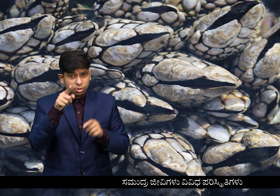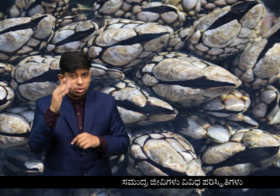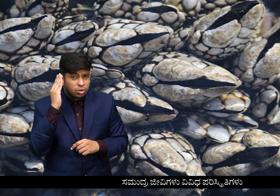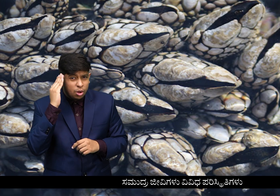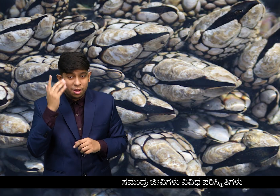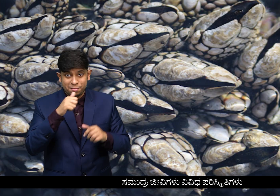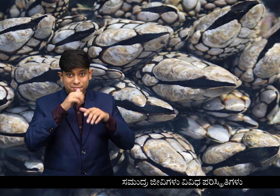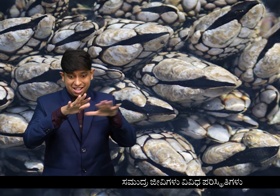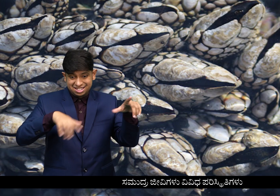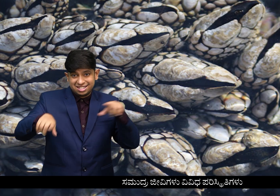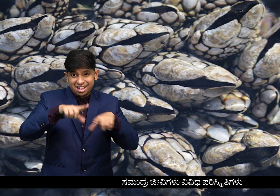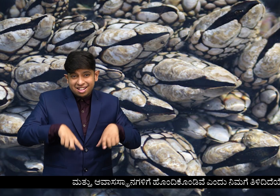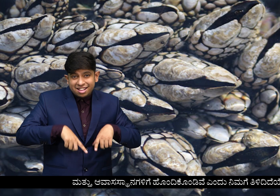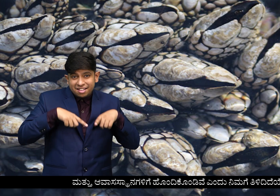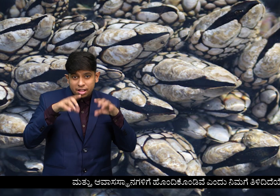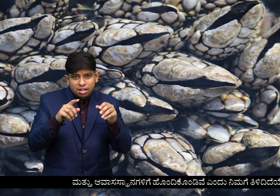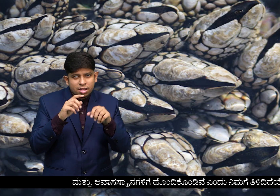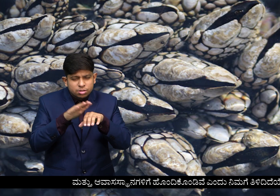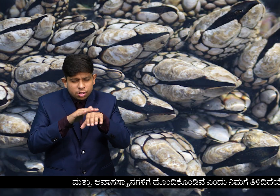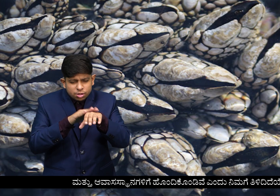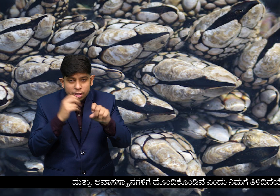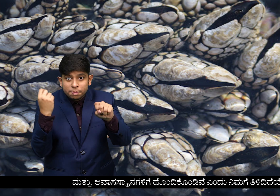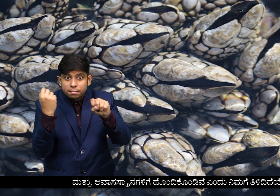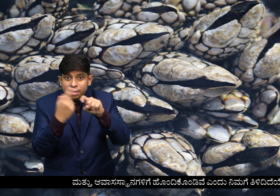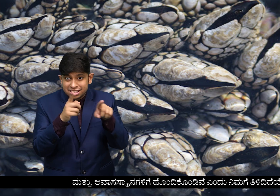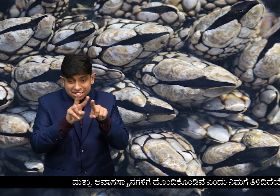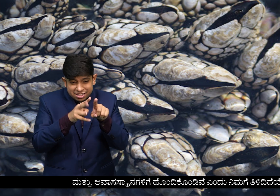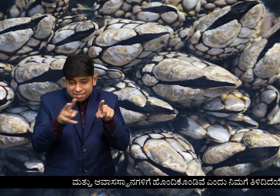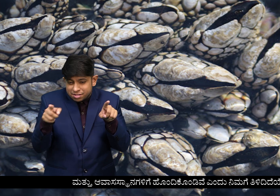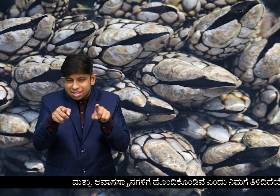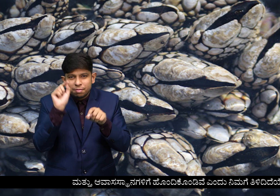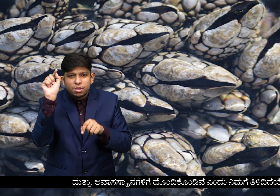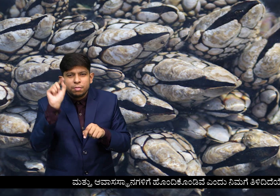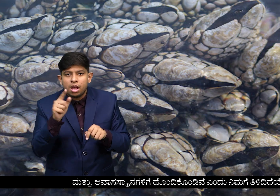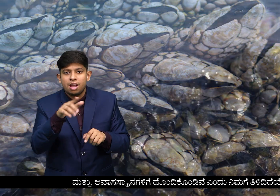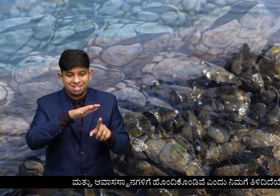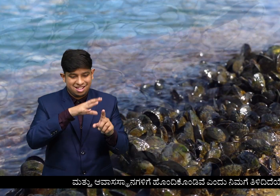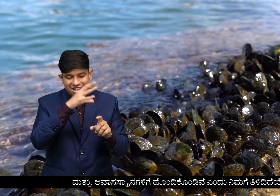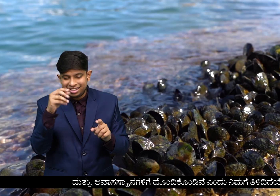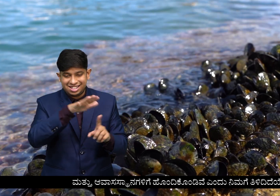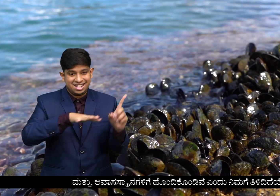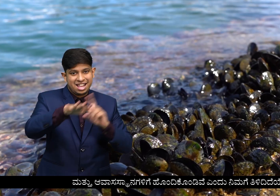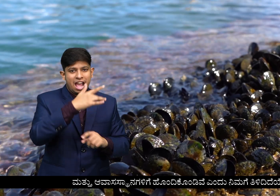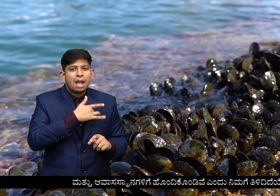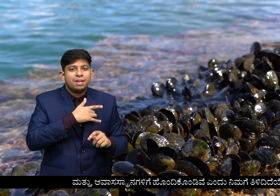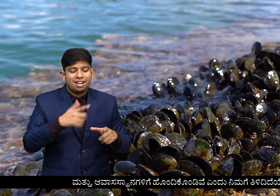ಸಮುದ್ರ ಜೀವಿಗಳು ವಿವಿಧ ಪರಿಸ್ಥಿತಿಗಳು ಮತ್ತು ಆವಾಸ ಸ್ಥಾನಗಳಿಗೆ ಹೊಂದಿಕೊಂಡಿವೆ ಎಂದು ನಿಮಗೆ ತಿಳಿದಿದೆಯೇ?